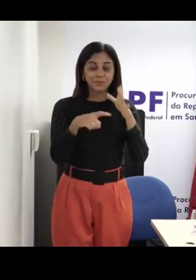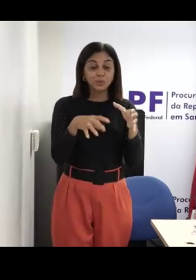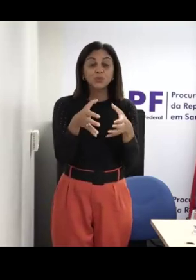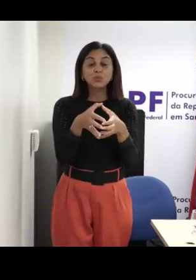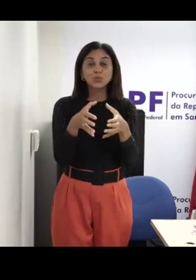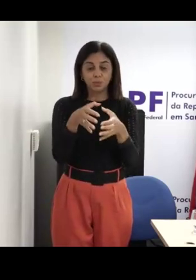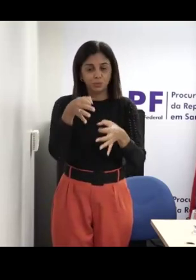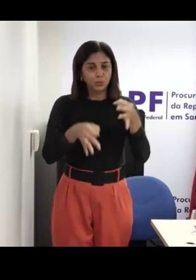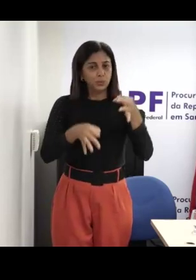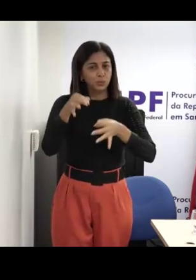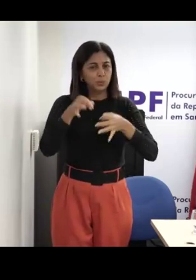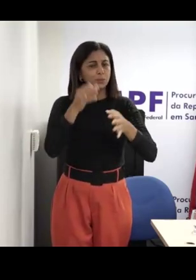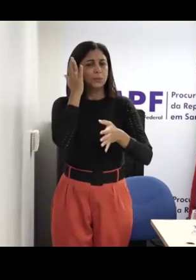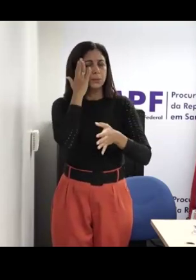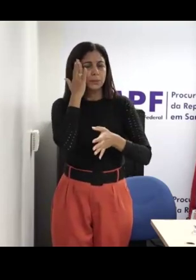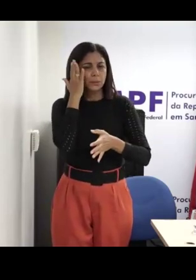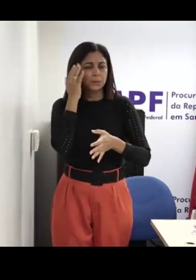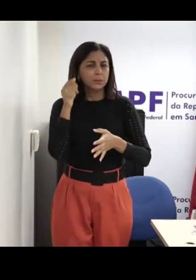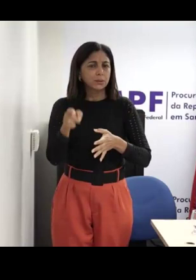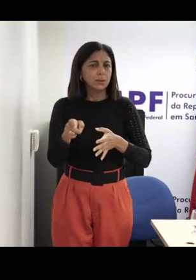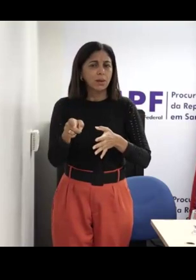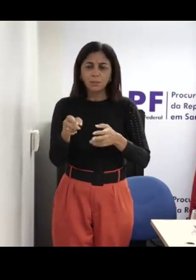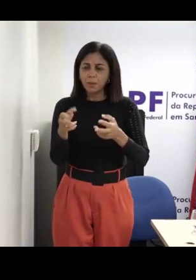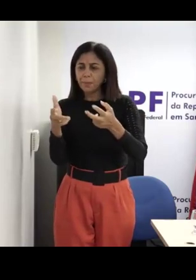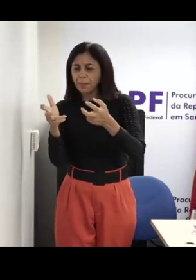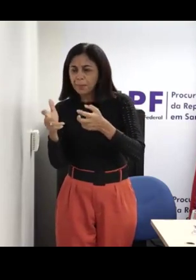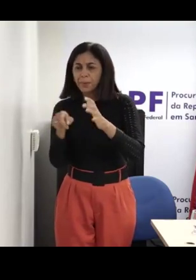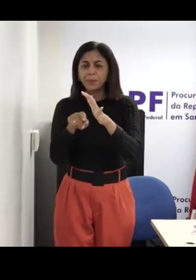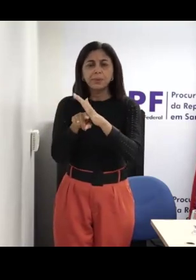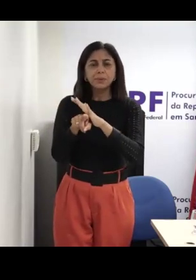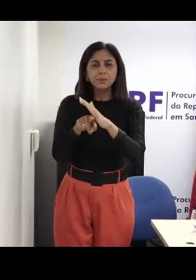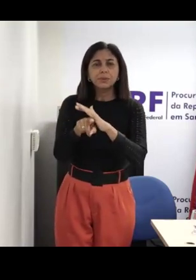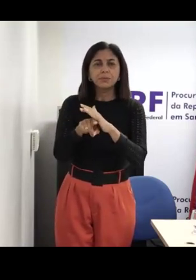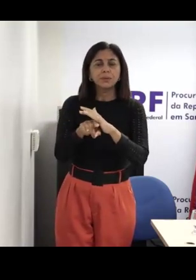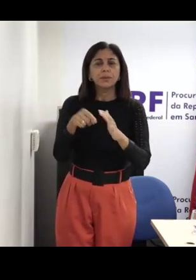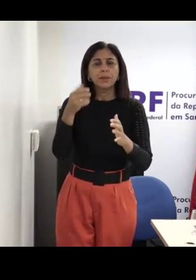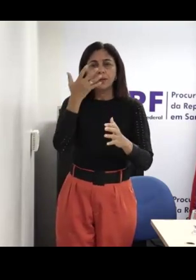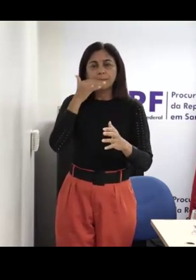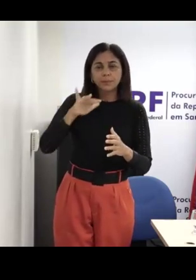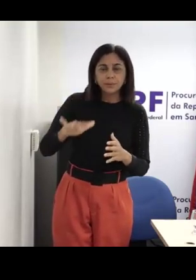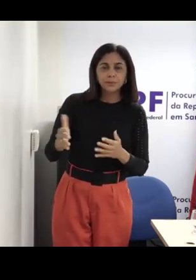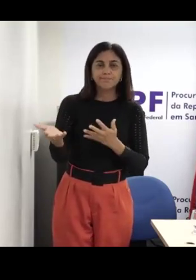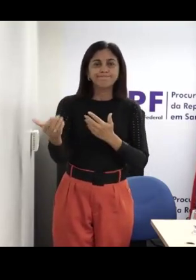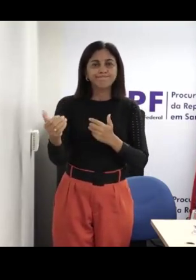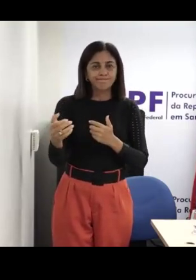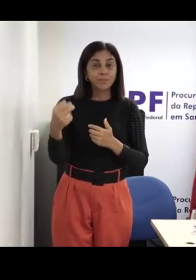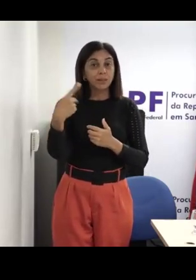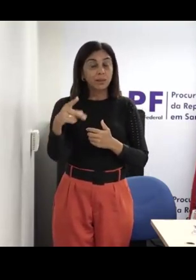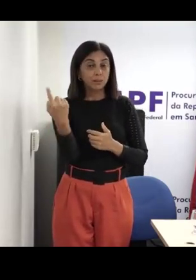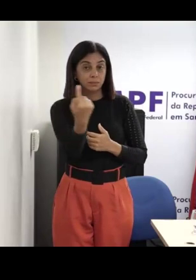Proteção Integral que tem a criança com certeza ela vai na balança pesar mais um pouco que a privacidade